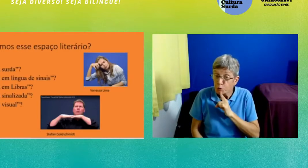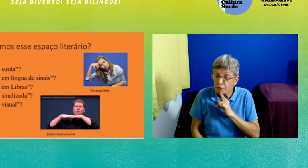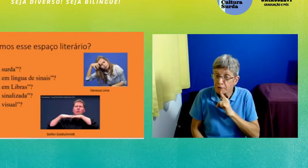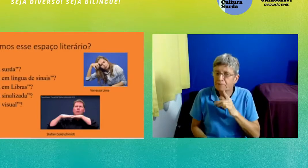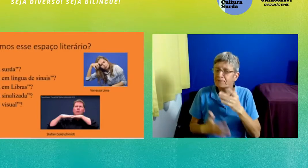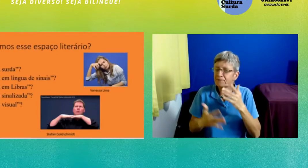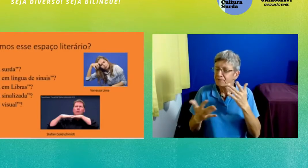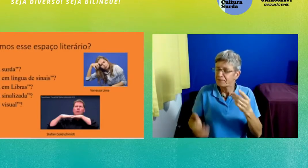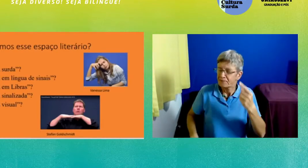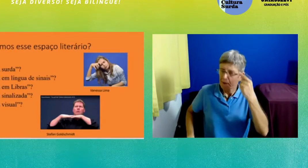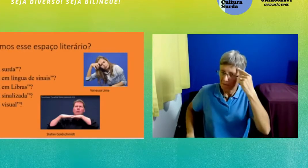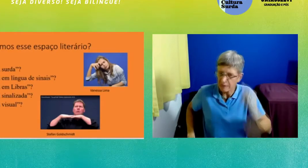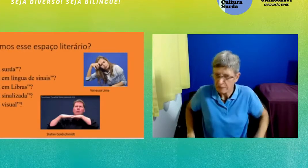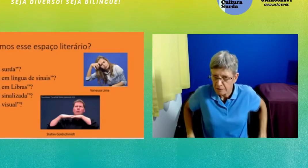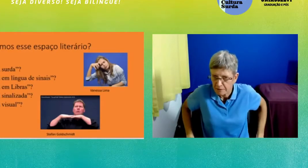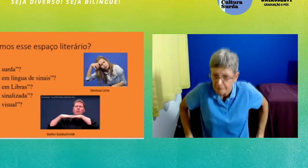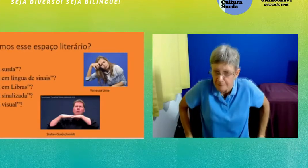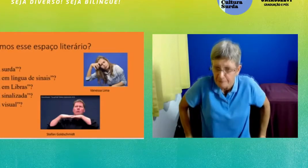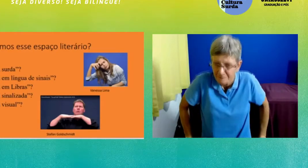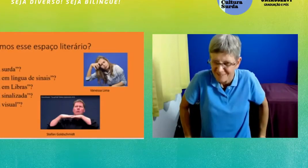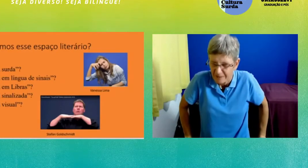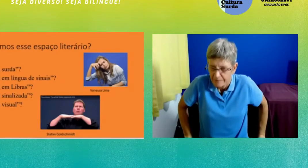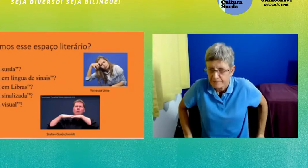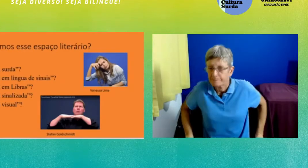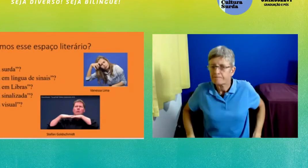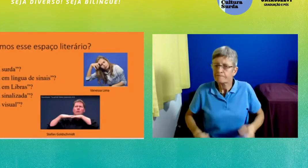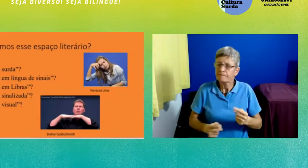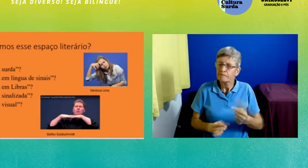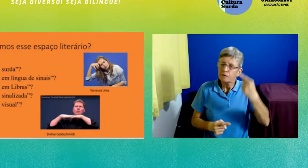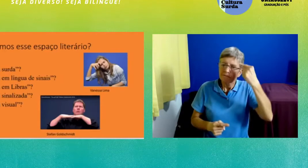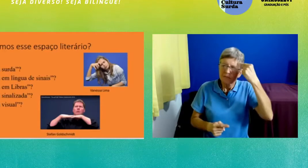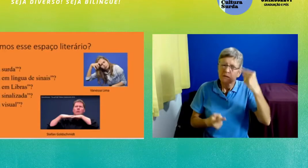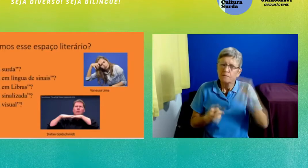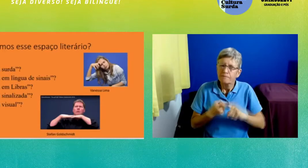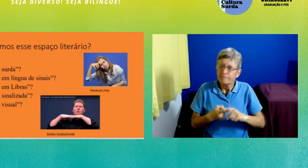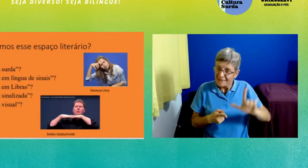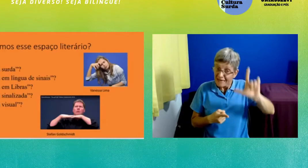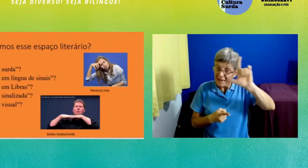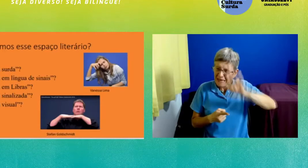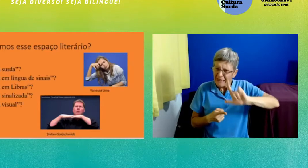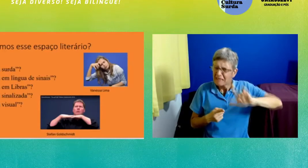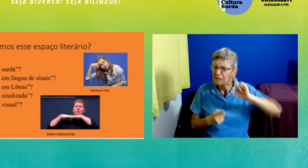Uma. Sobre a literatura surda, pensa.